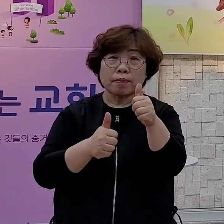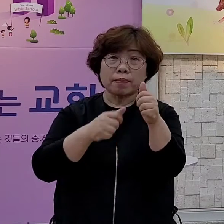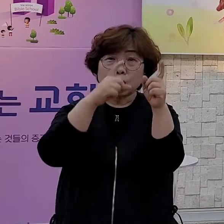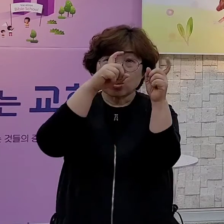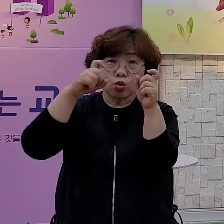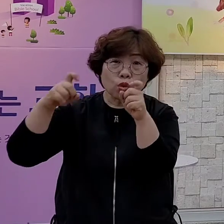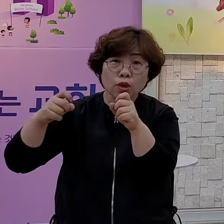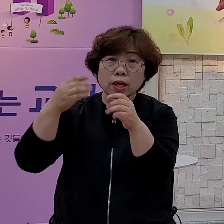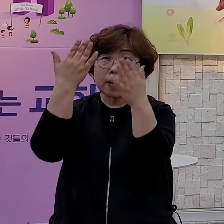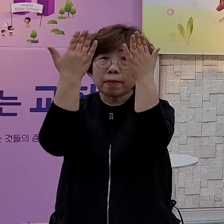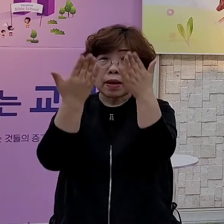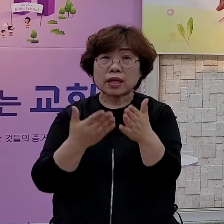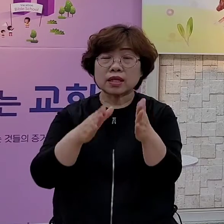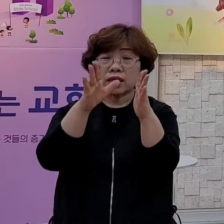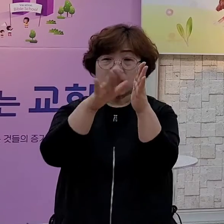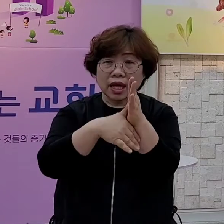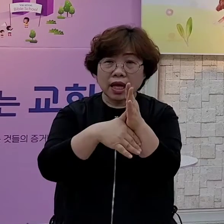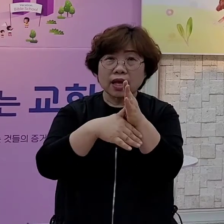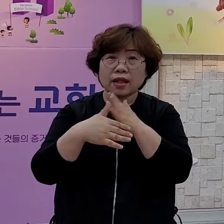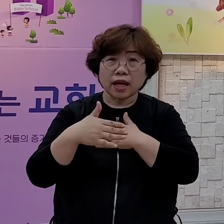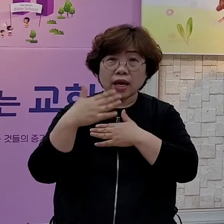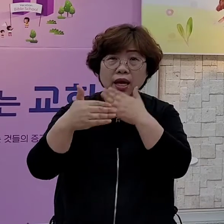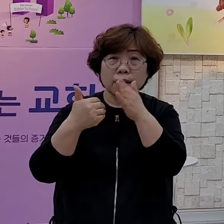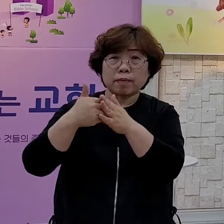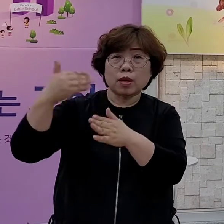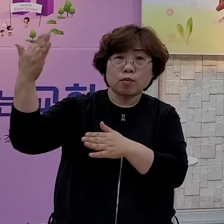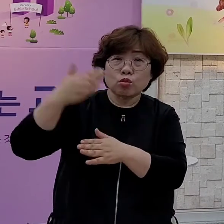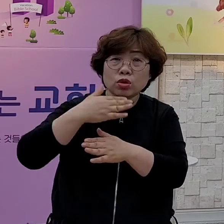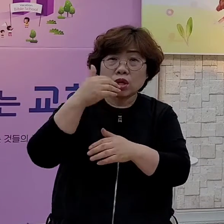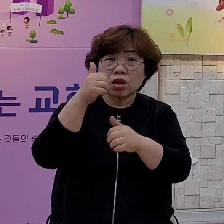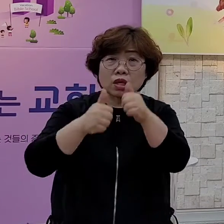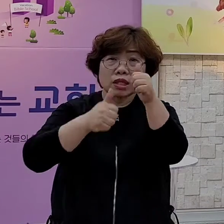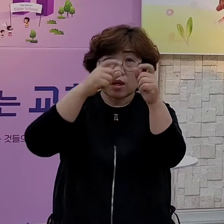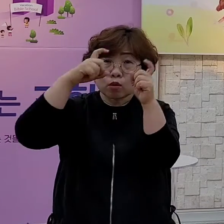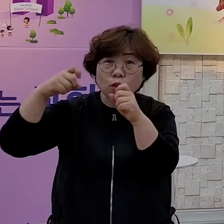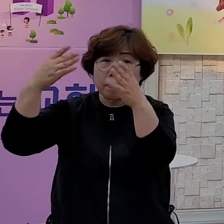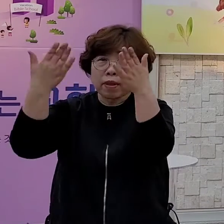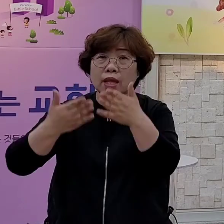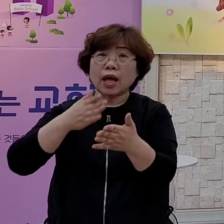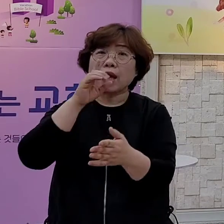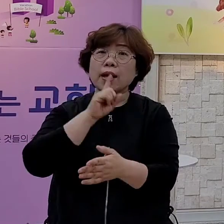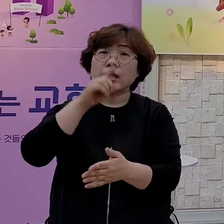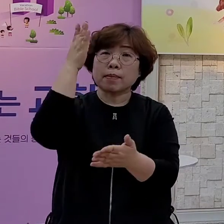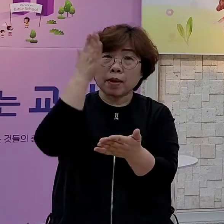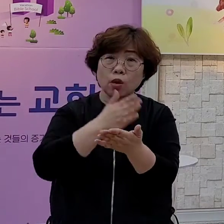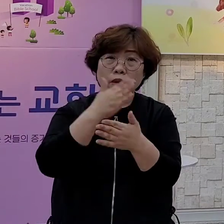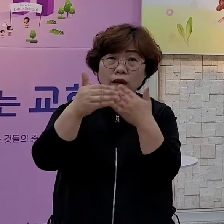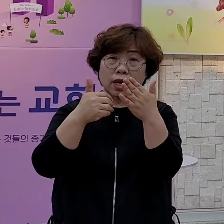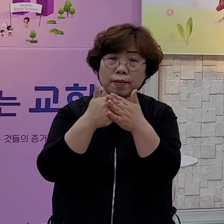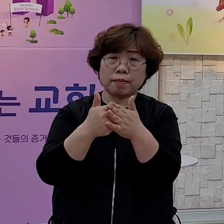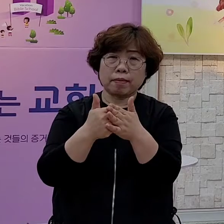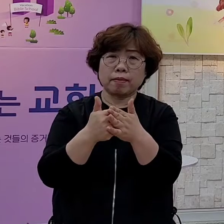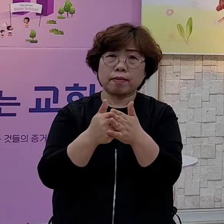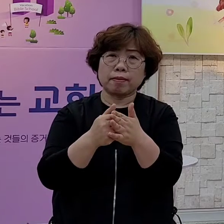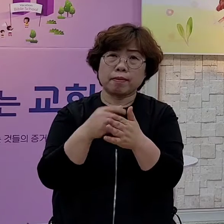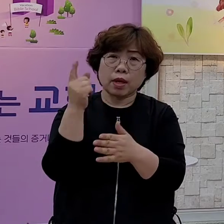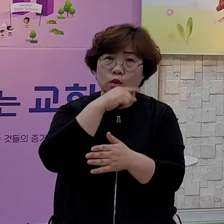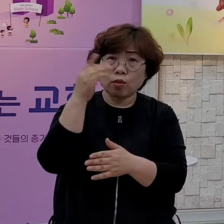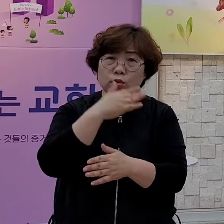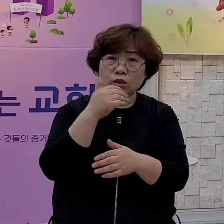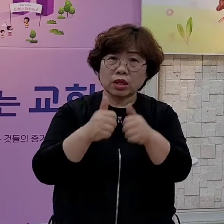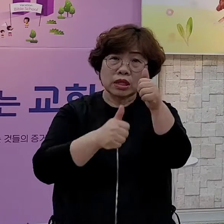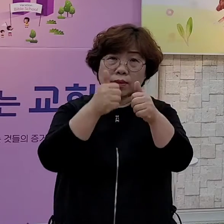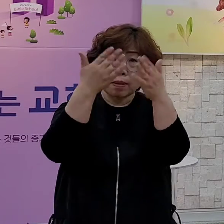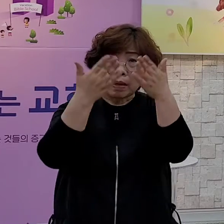내가 하나님께 시험 받는다 하지 말지니 하나님은 악에게 시험을 받지도 아니하시고 친히 아무도 시험하지 아니하시니라.